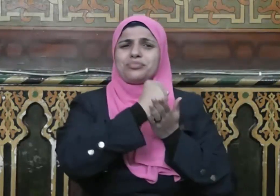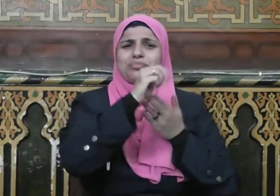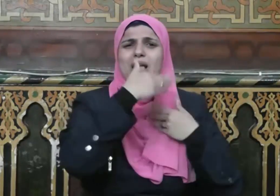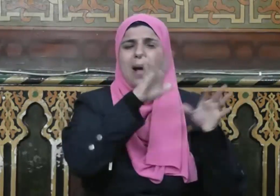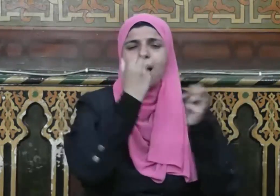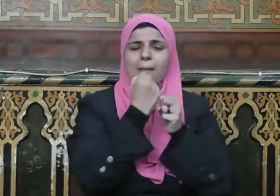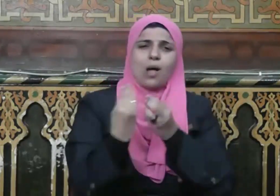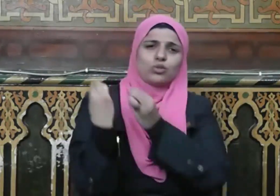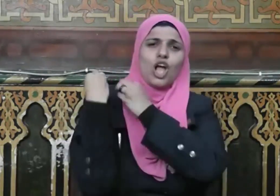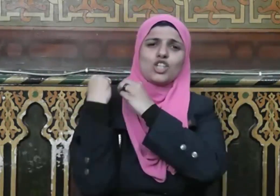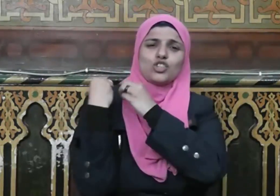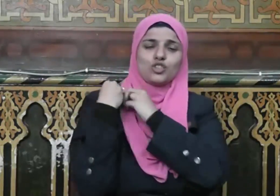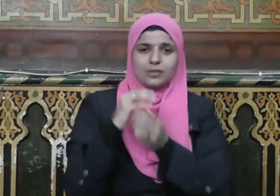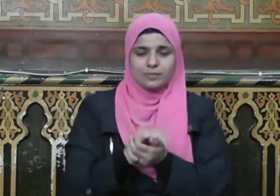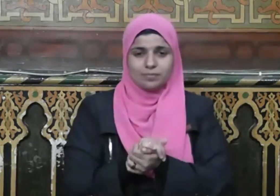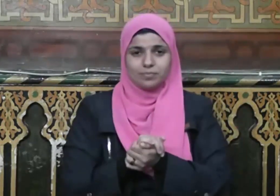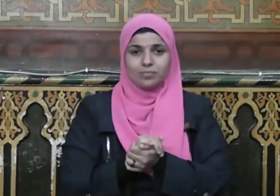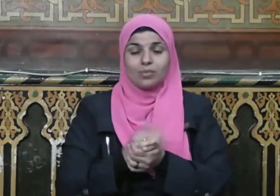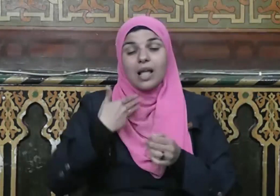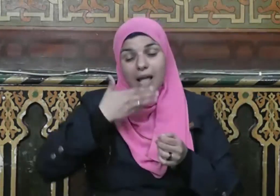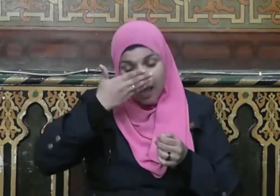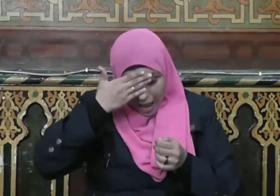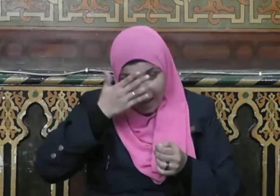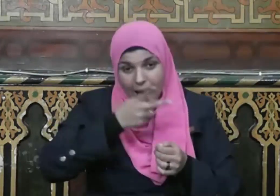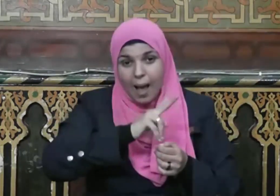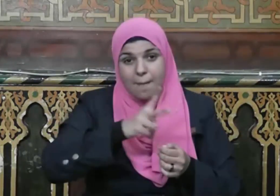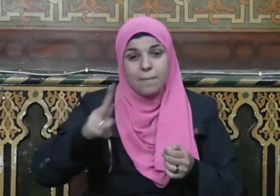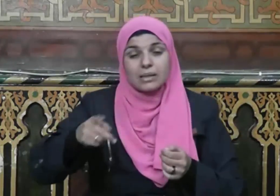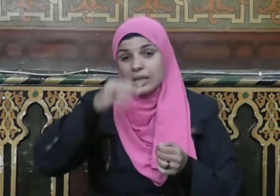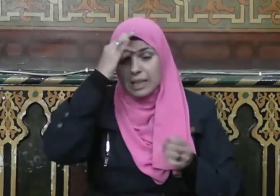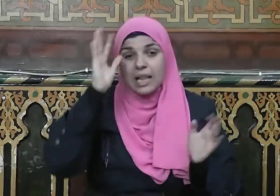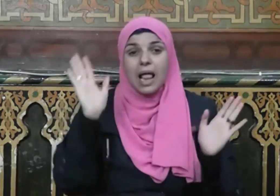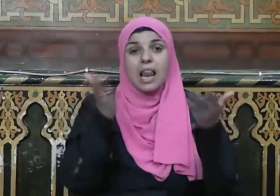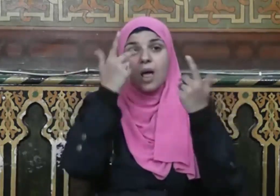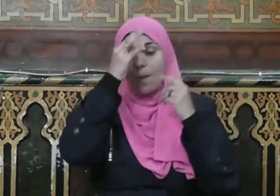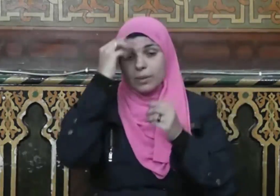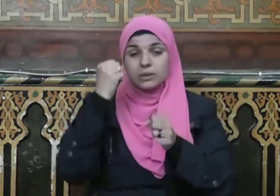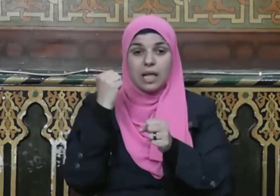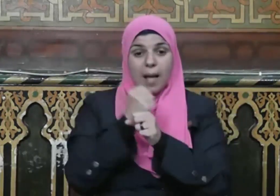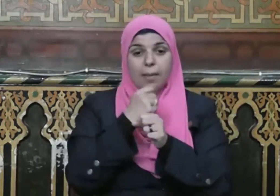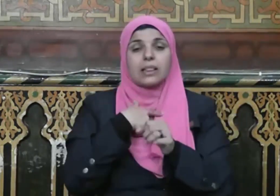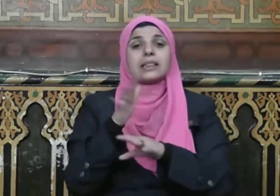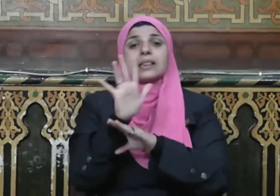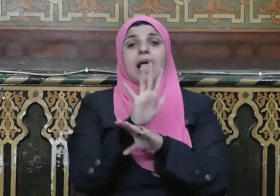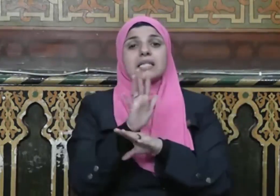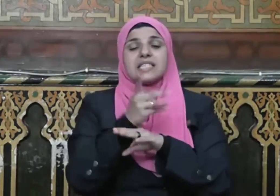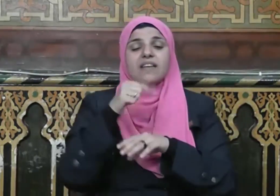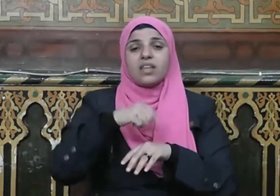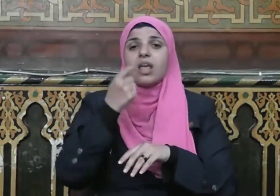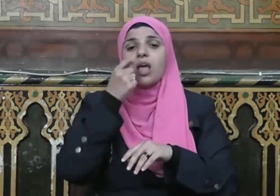فالعبادة إذا لم تؤثر في خلق الإنسان